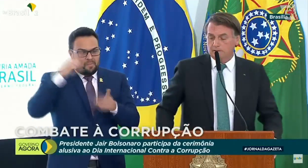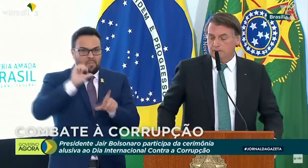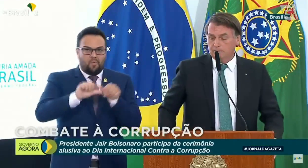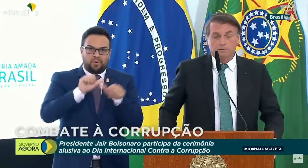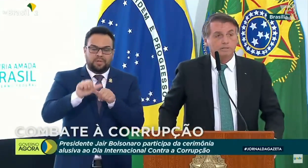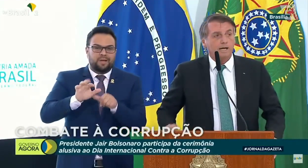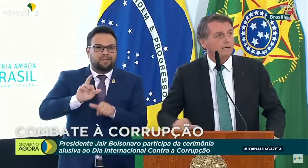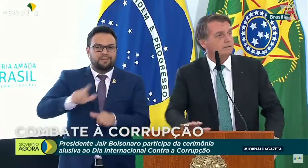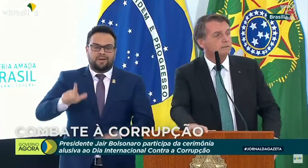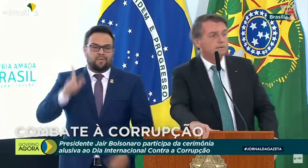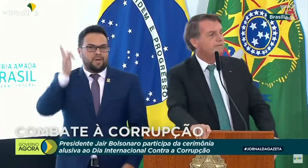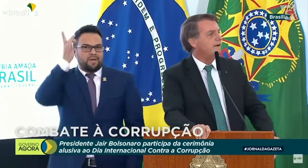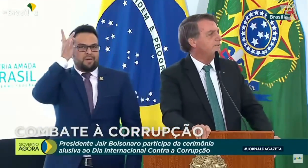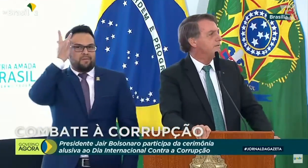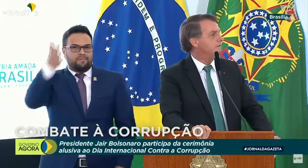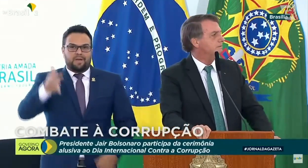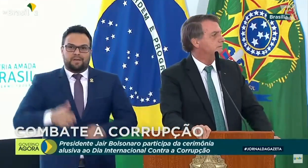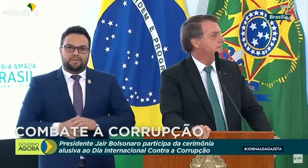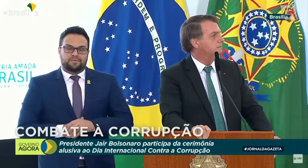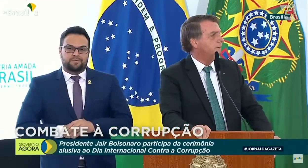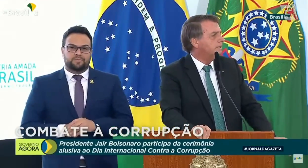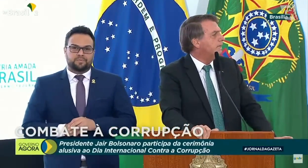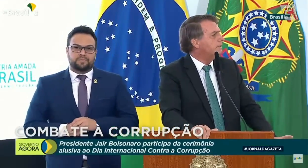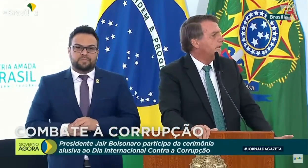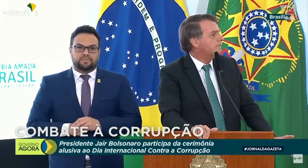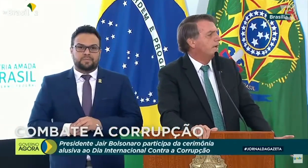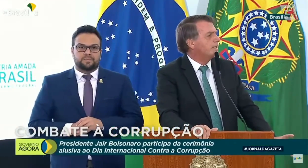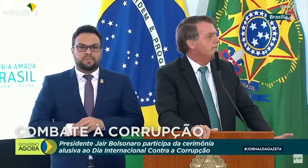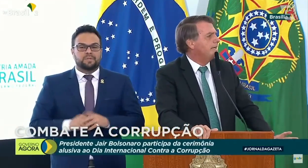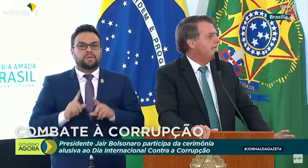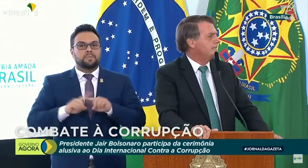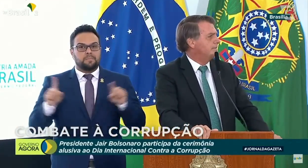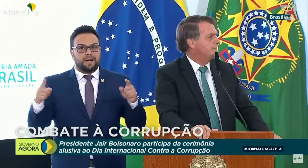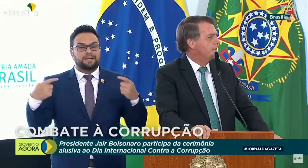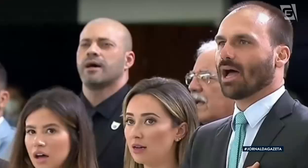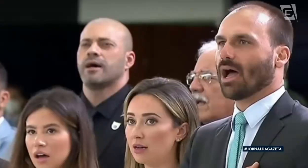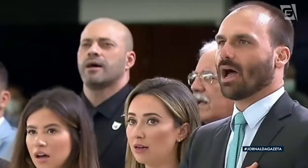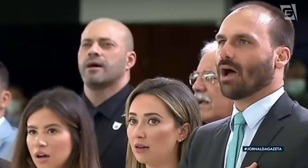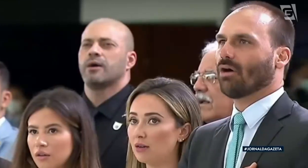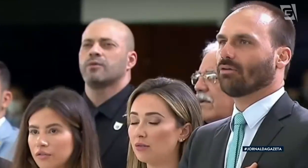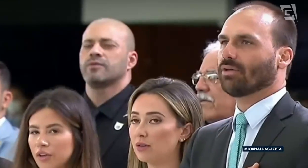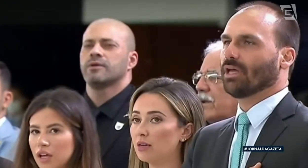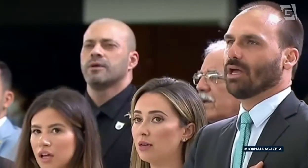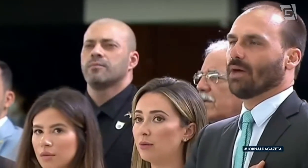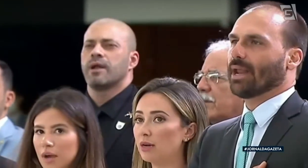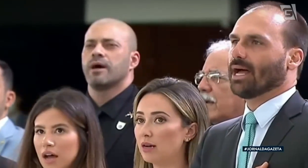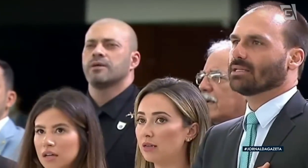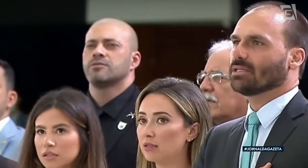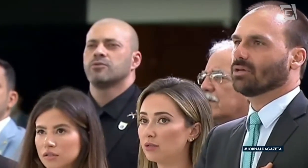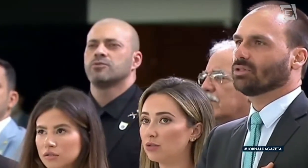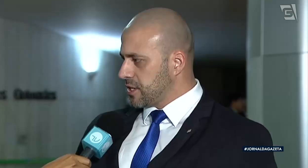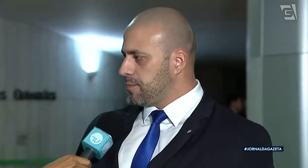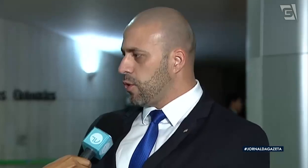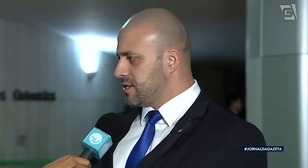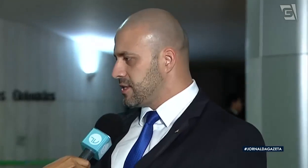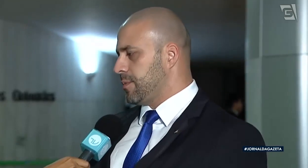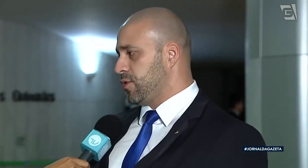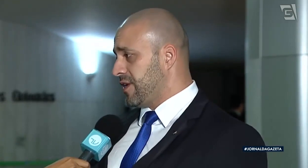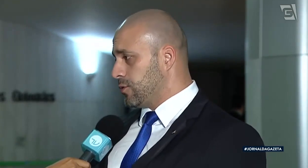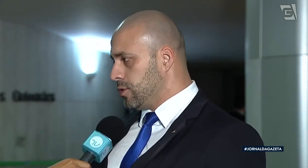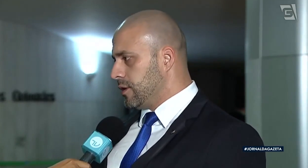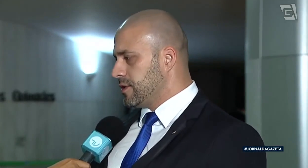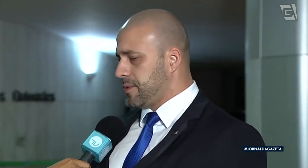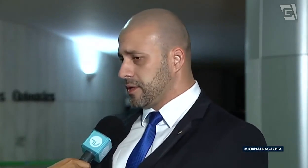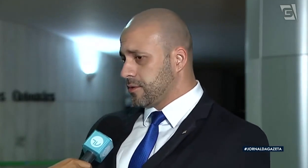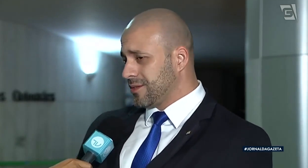Aliados que foram punidos pelo STF Sobretudo o deputado Daniel Silveira do psl que estava na plateia do evento o parlamentar